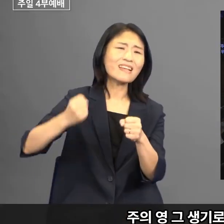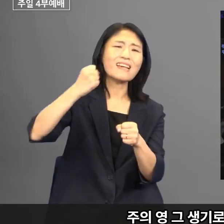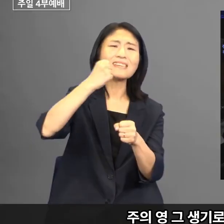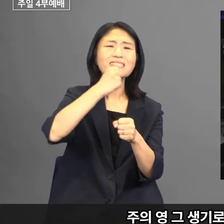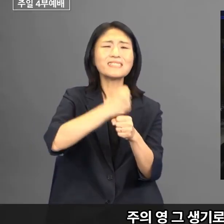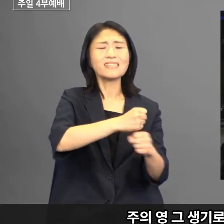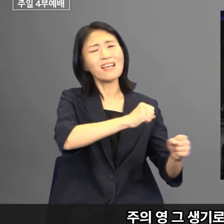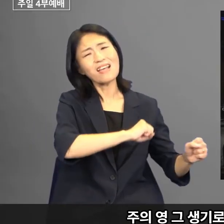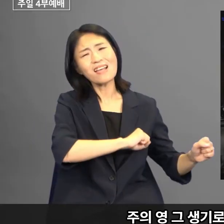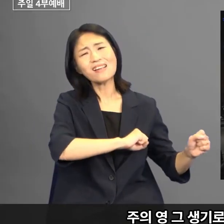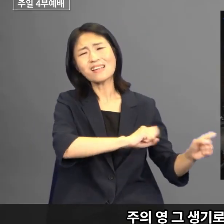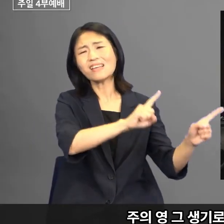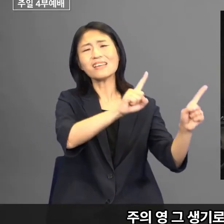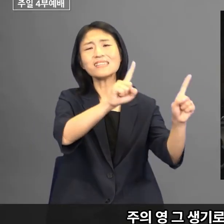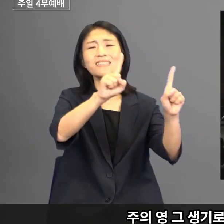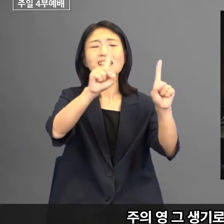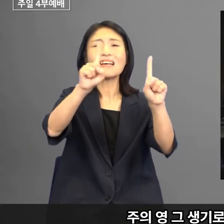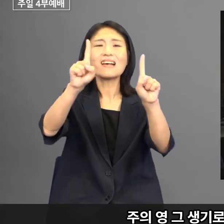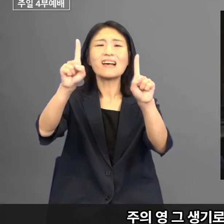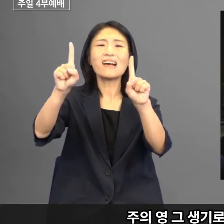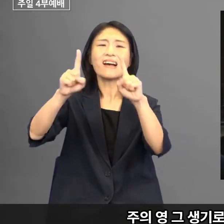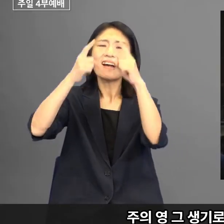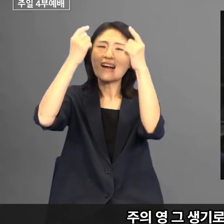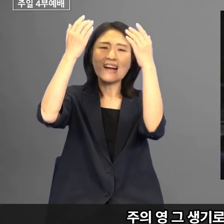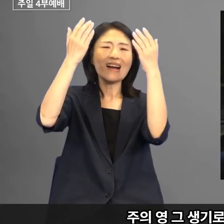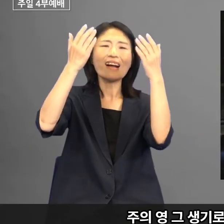우리를 다시 살리사.